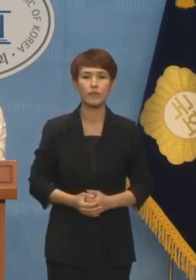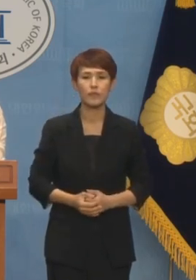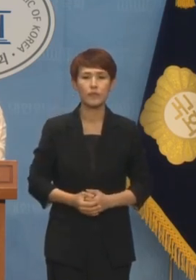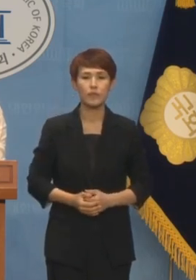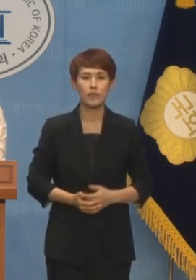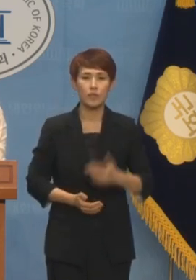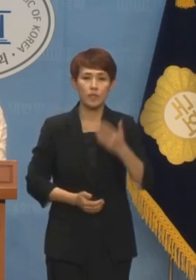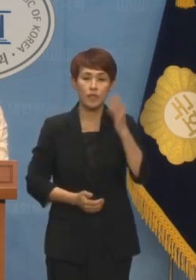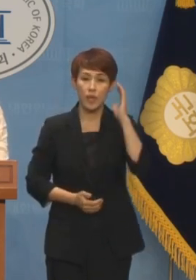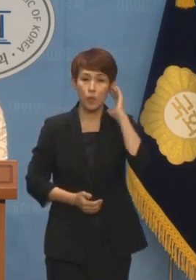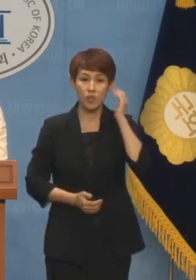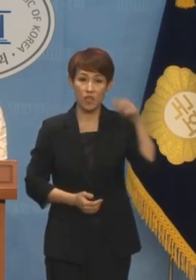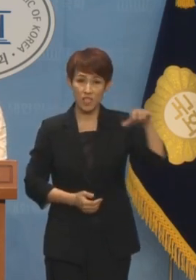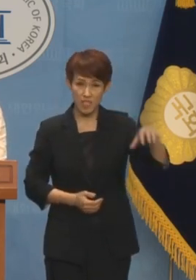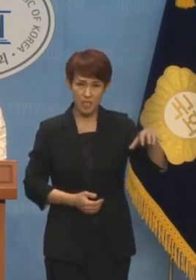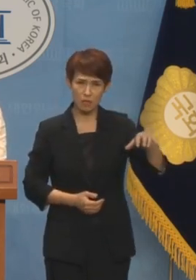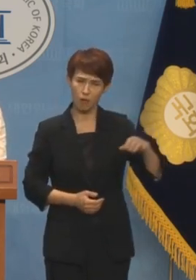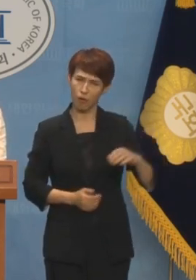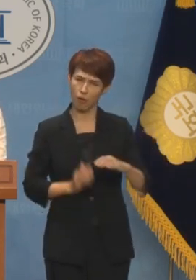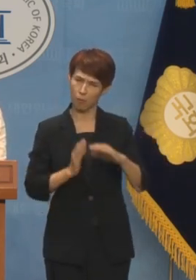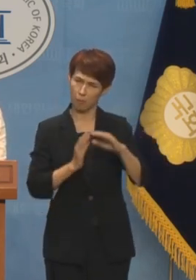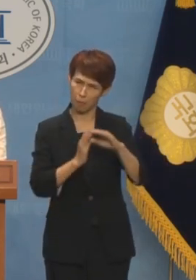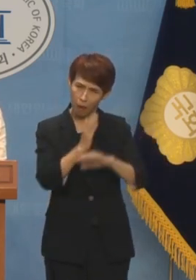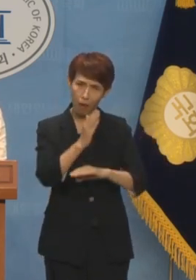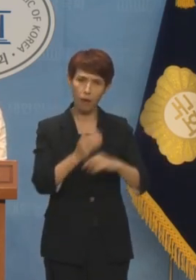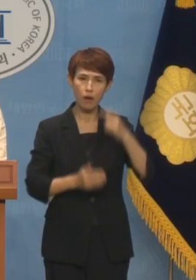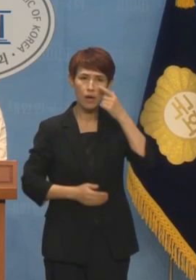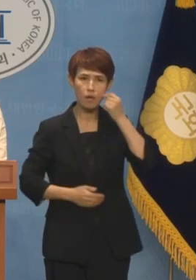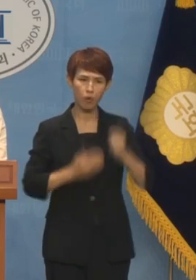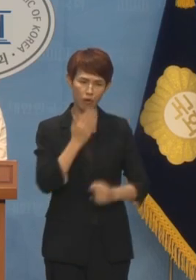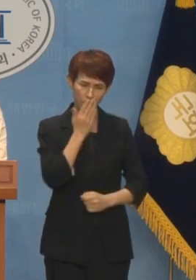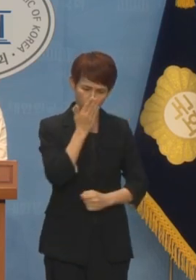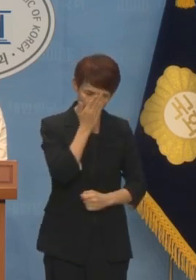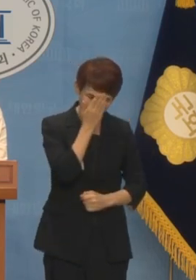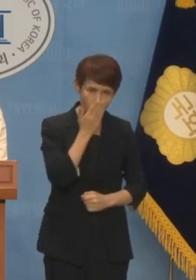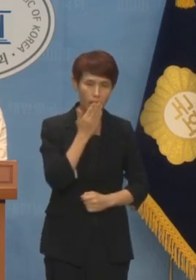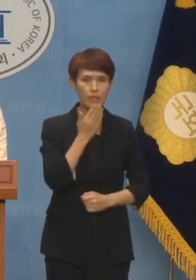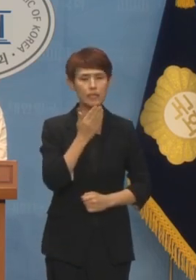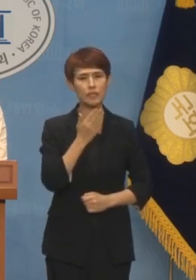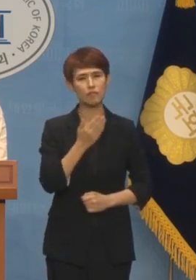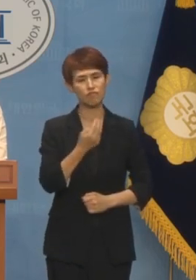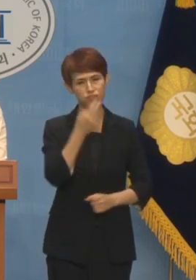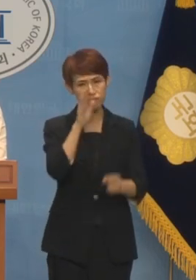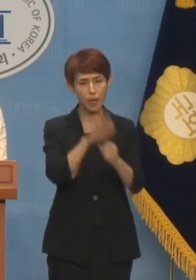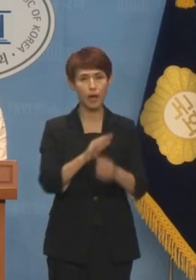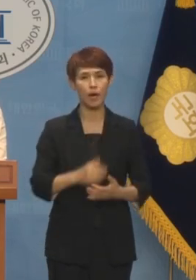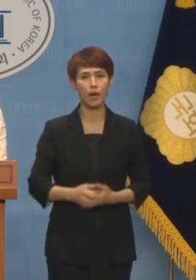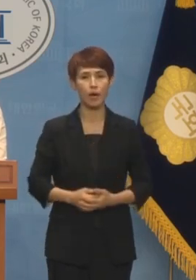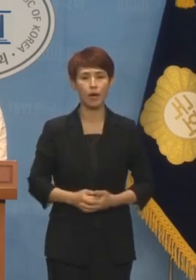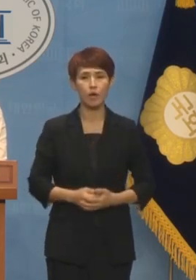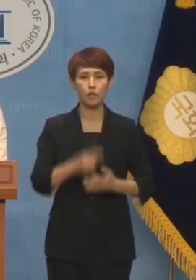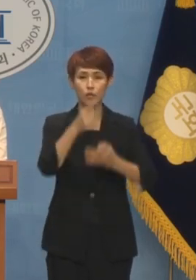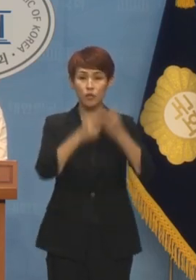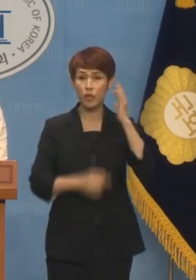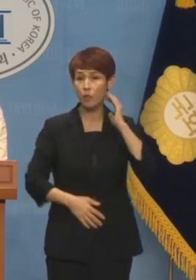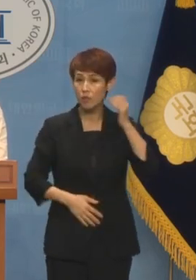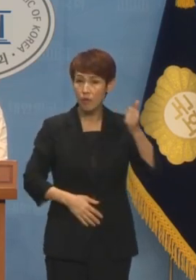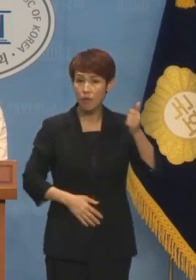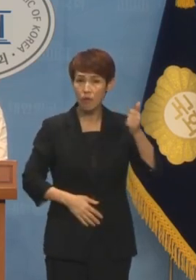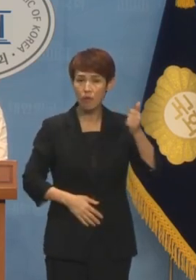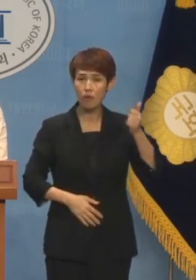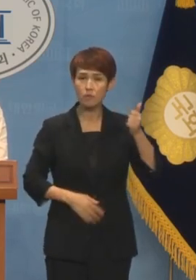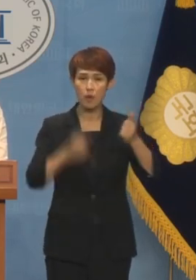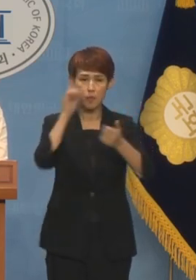용산 대통령실의 도를 넘는 충성심이 눈물겹습니다. 윤석열 대통령이 정말